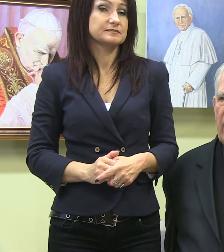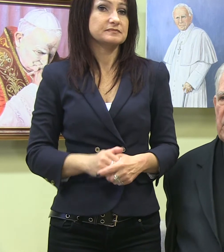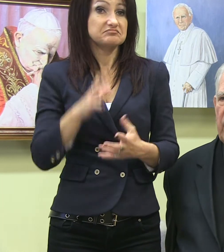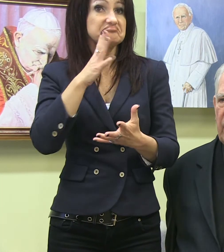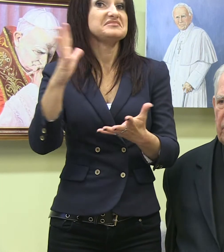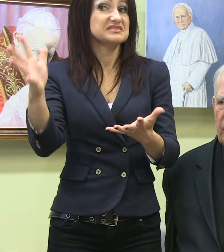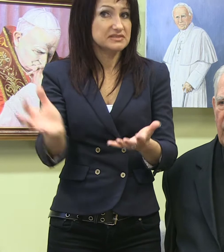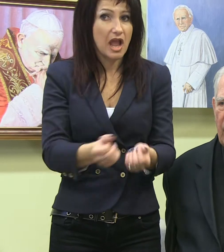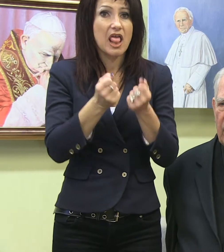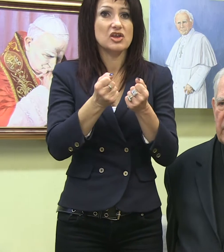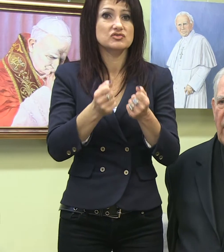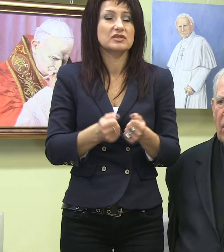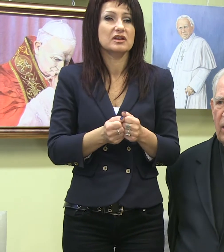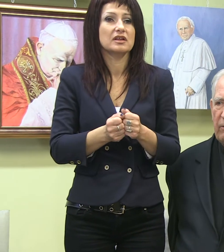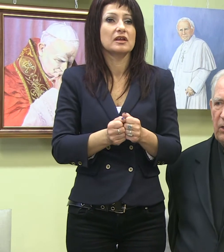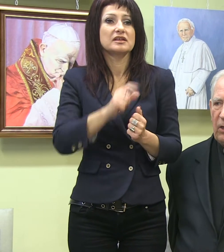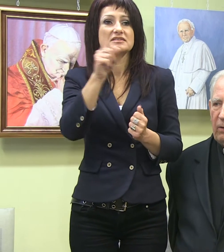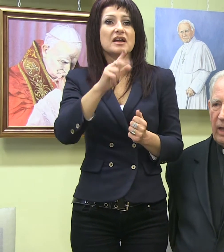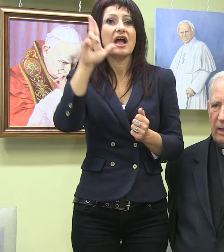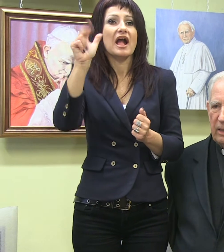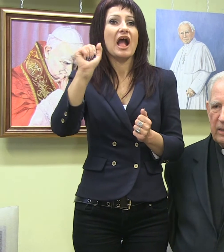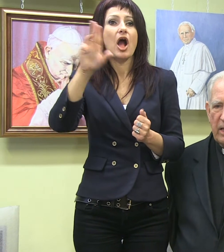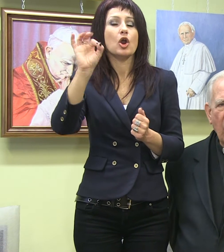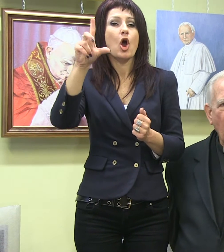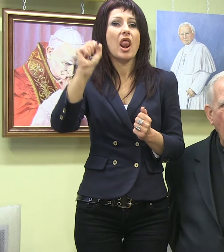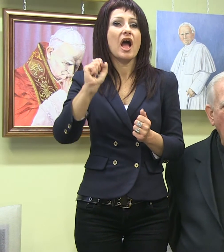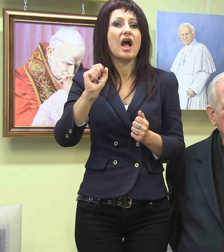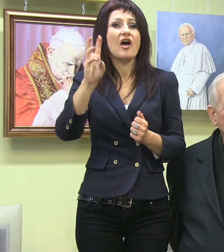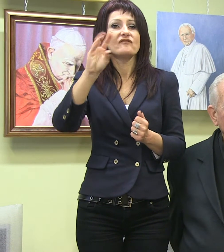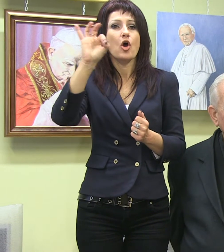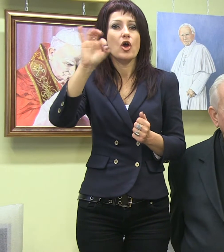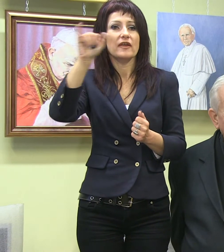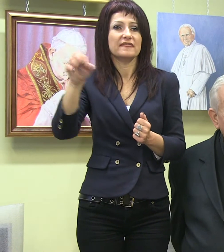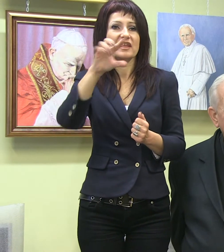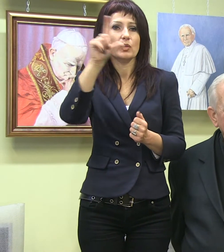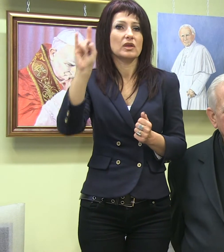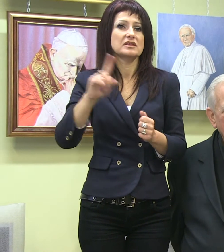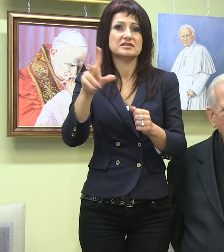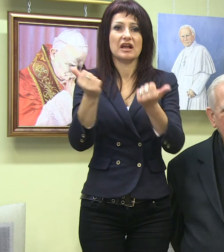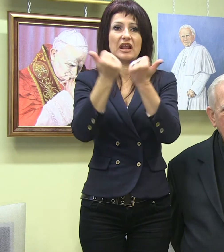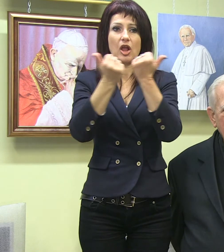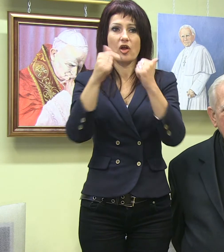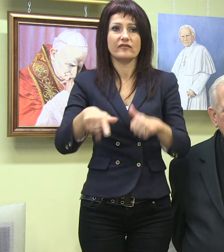I znaleźli z Karola Wojtyłę, z Krakowa.